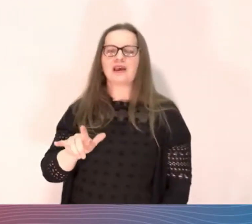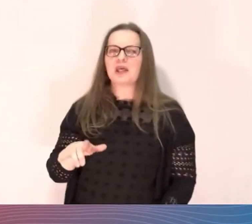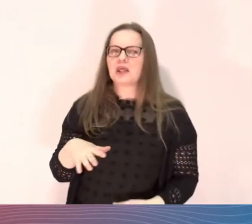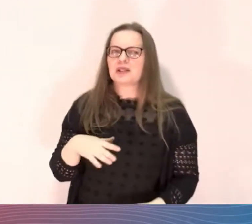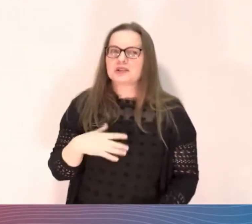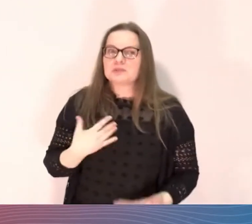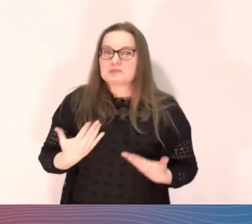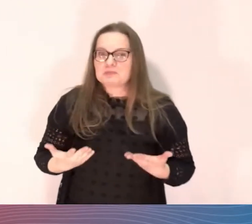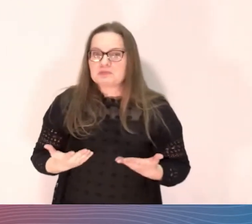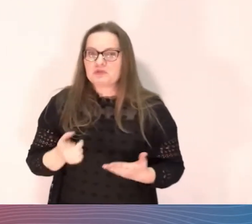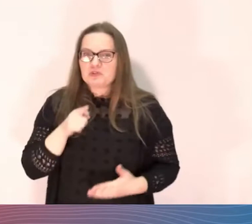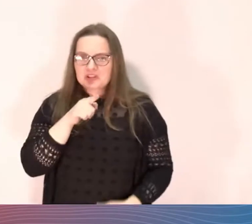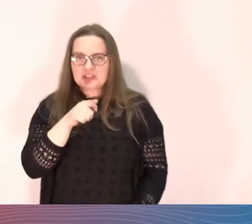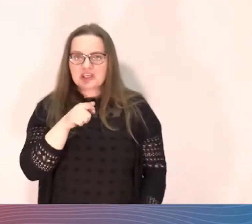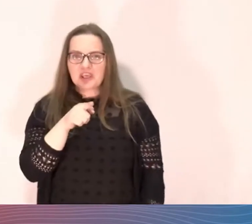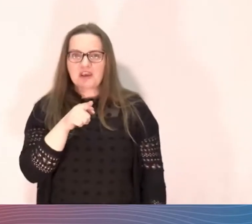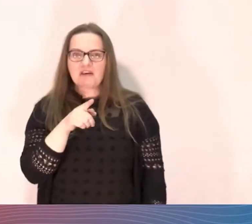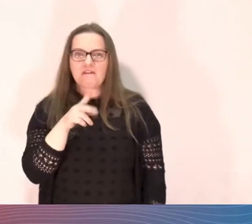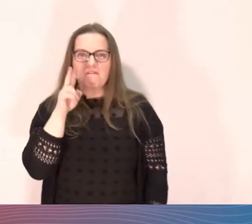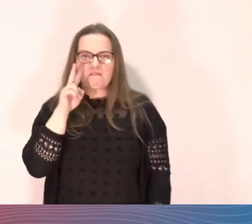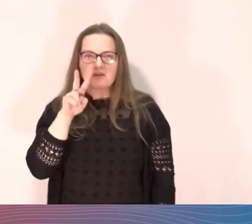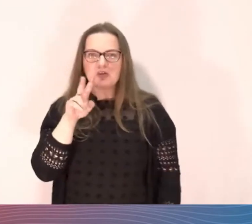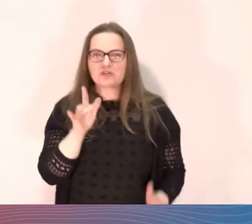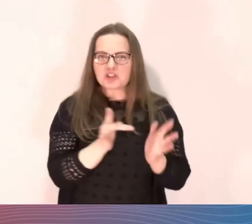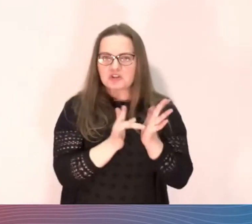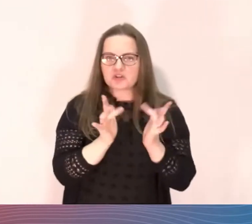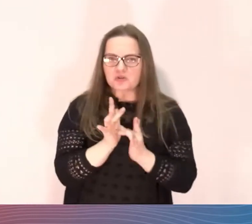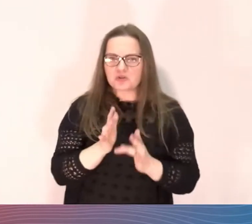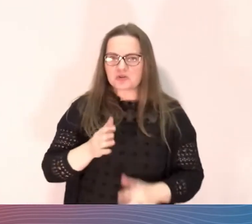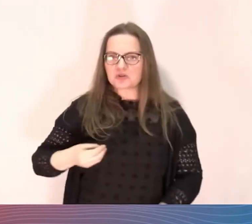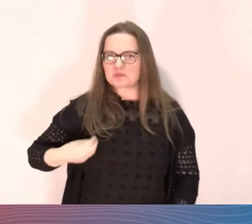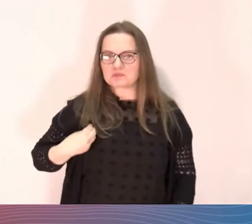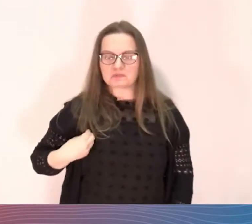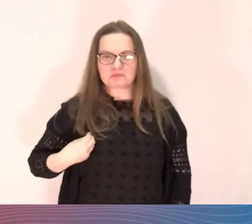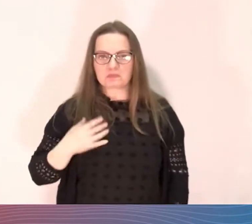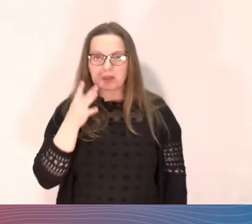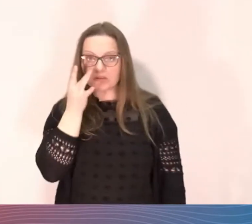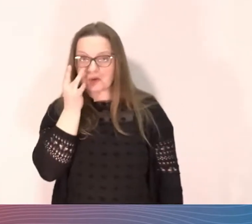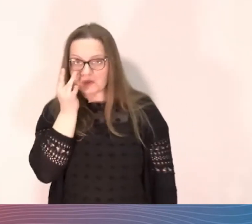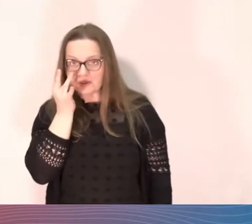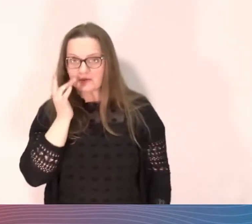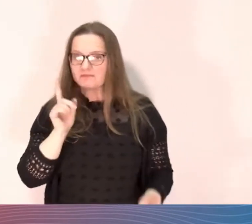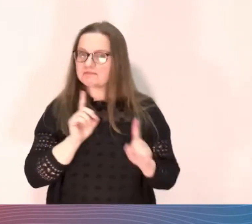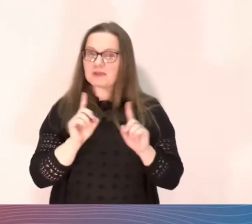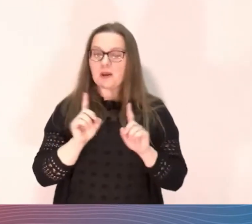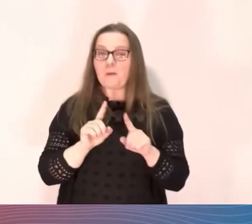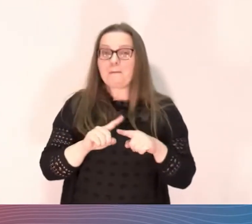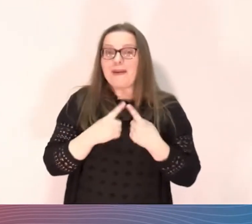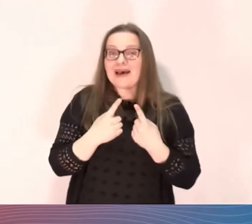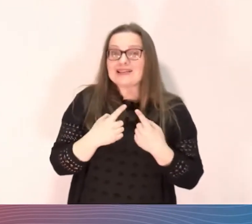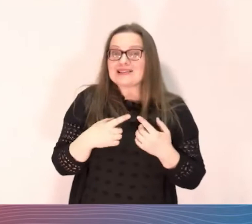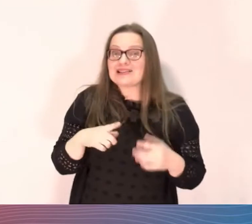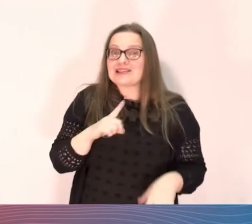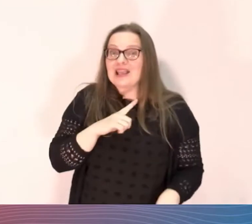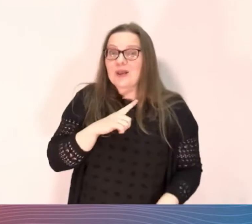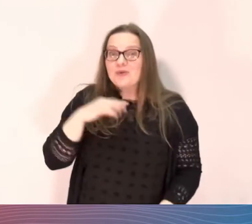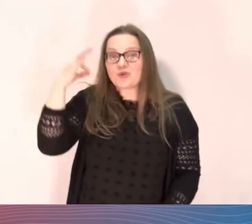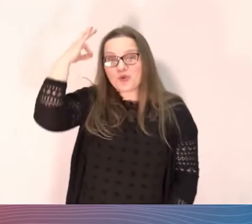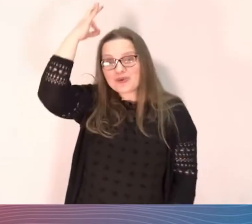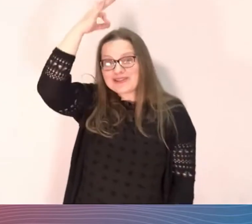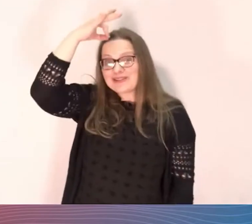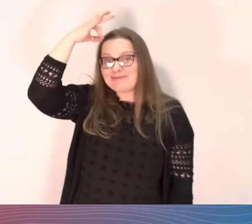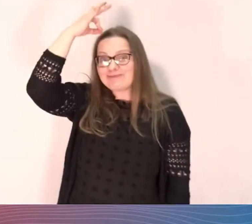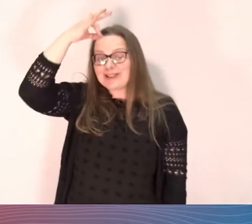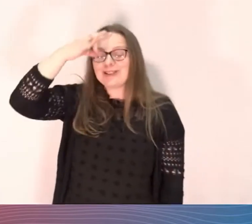vimos Jesus em pessoa, mas nós amamos. Porque nós temos o penhor, a porção,